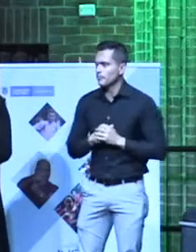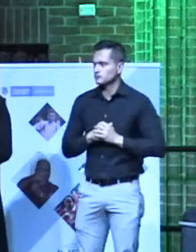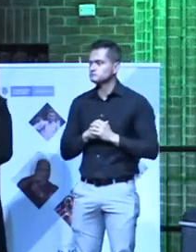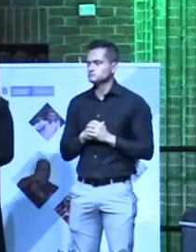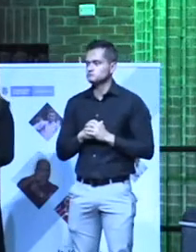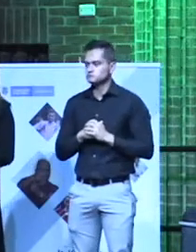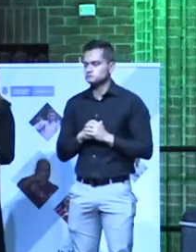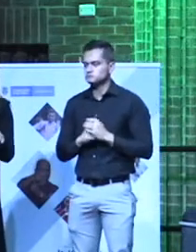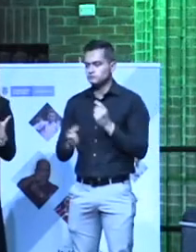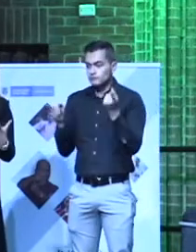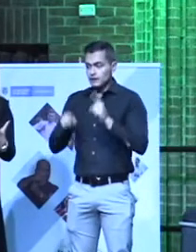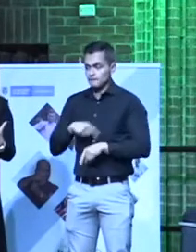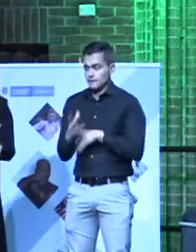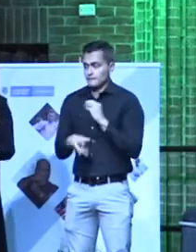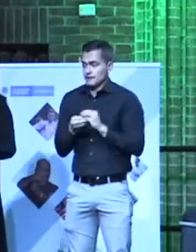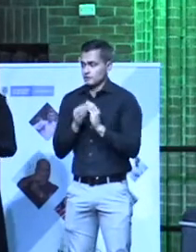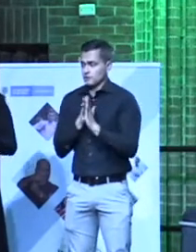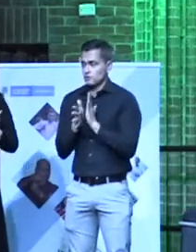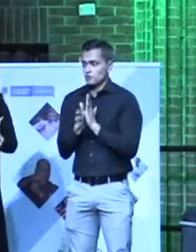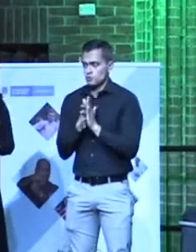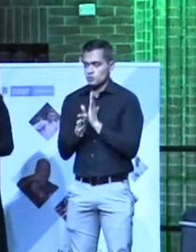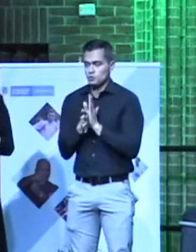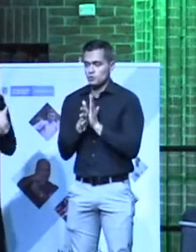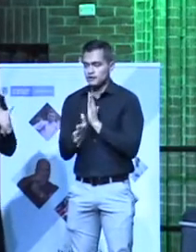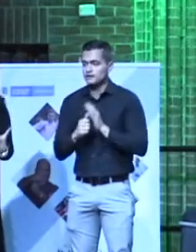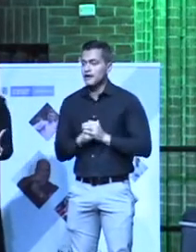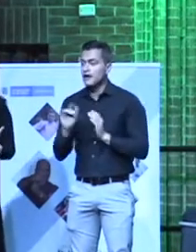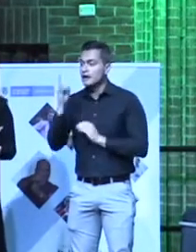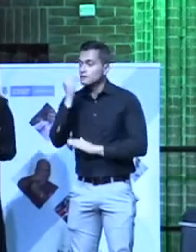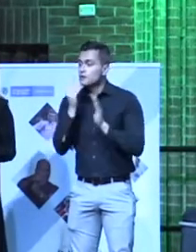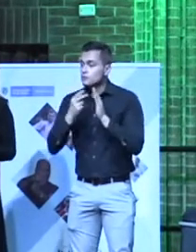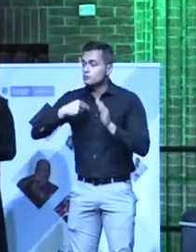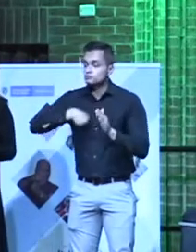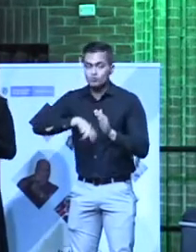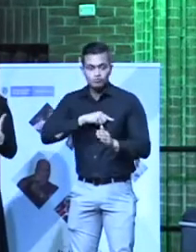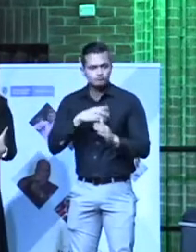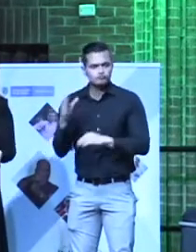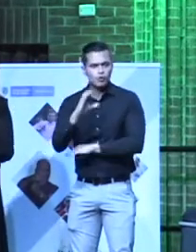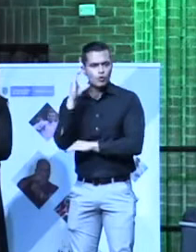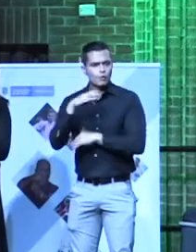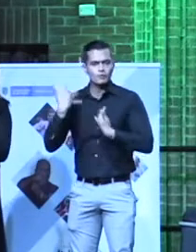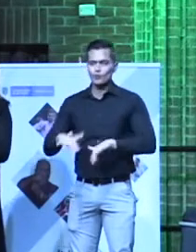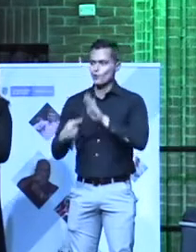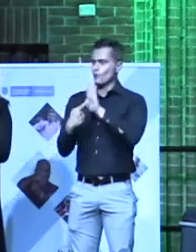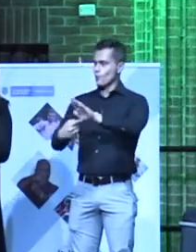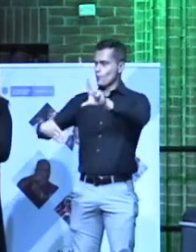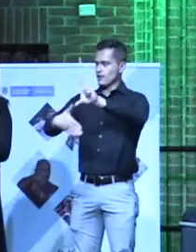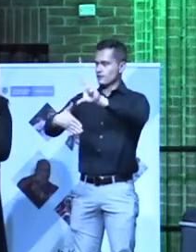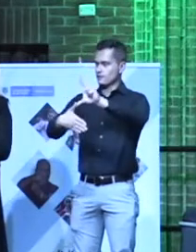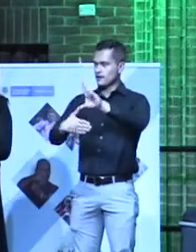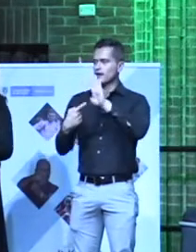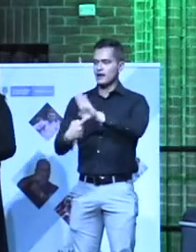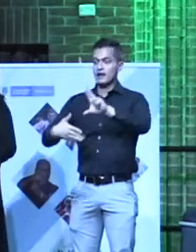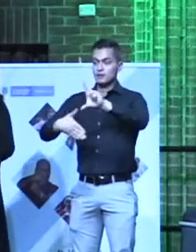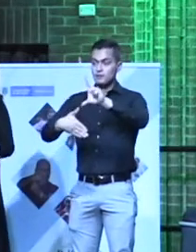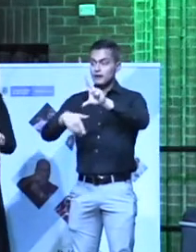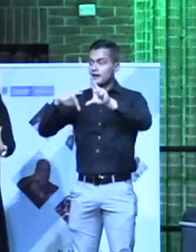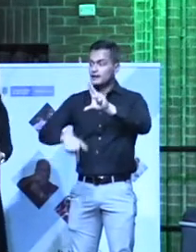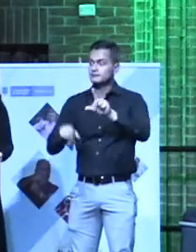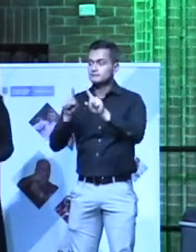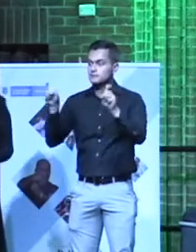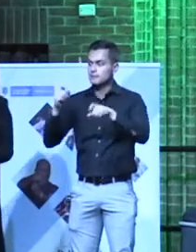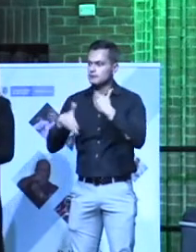también es muy importante y que quiero que sepan que en Colombia somos un referente a nivel latinoamericano en esta materia, es